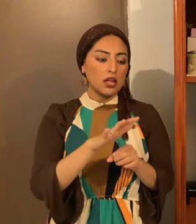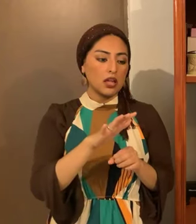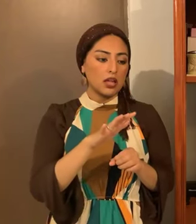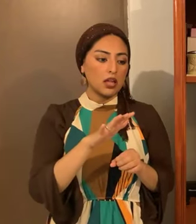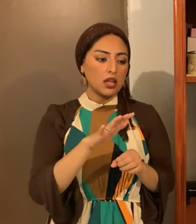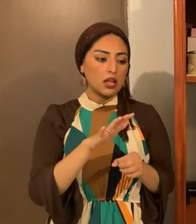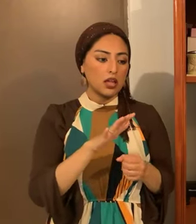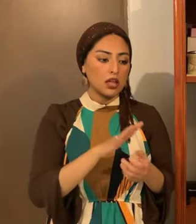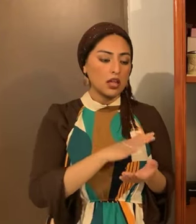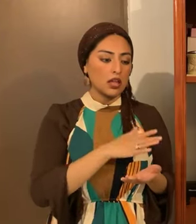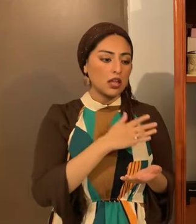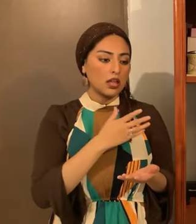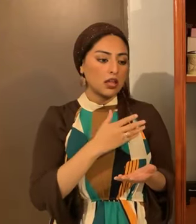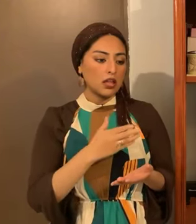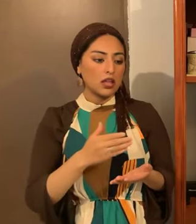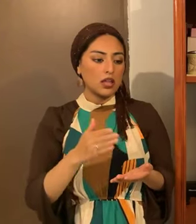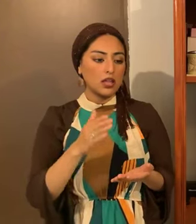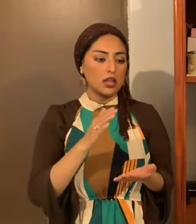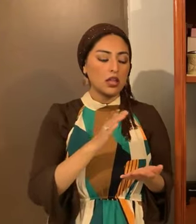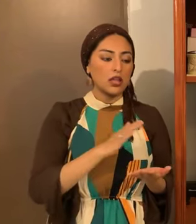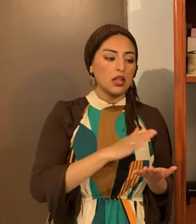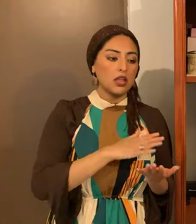Bineot Beshe